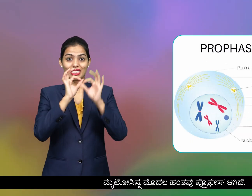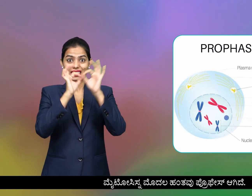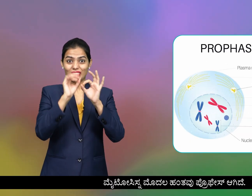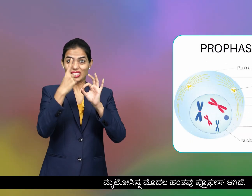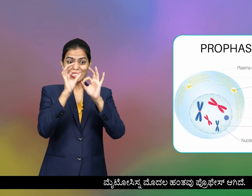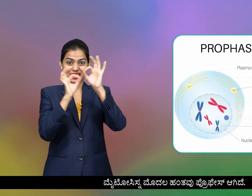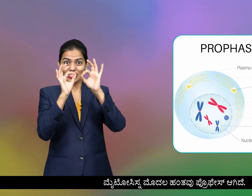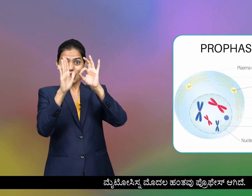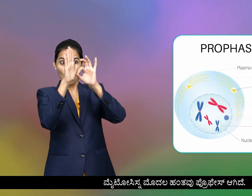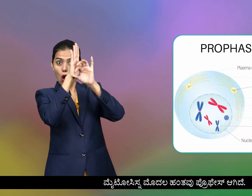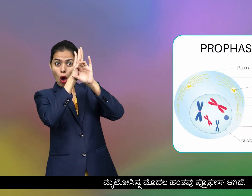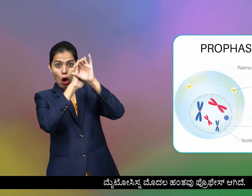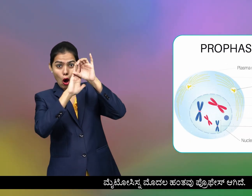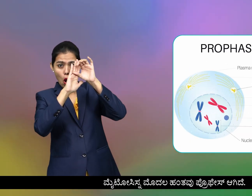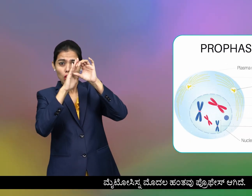ಮೈಟೋಸಿಸ್ನ ಮೊದಲ ಹಂತವು ಪ್ರೊಫೇಸ್ ಆಗಿದೆ.